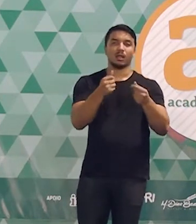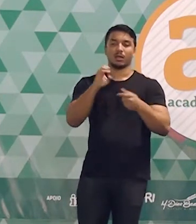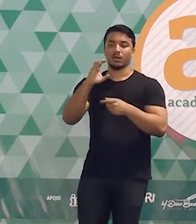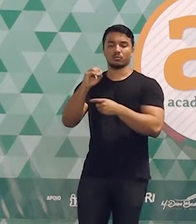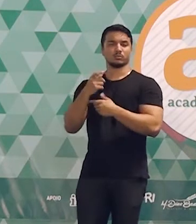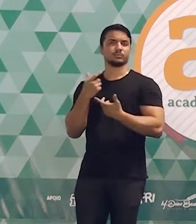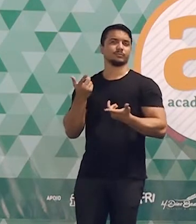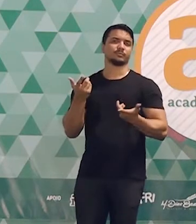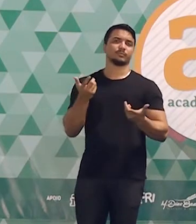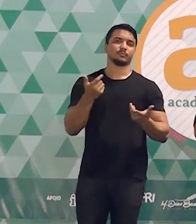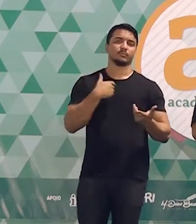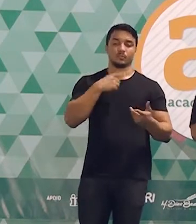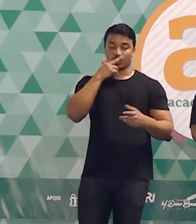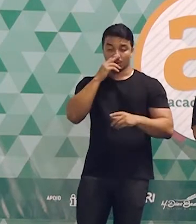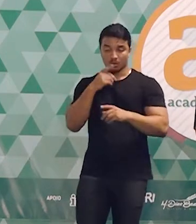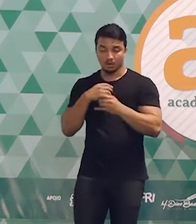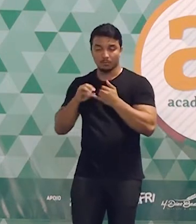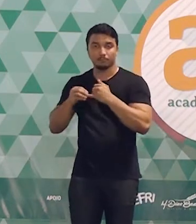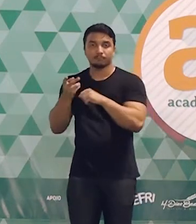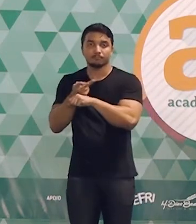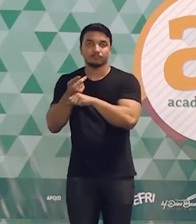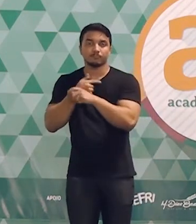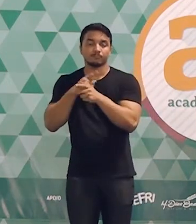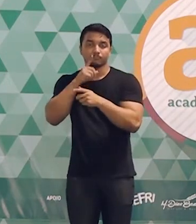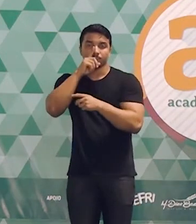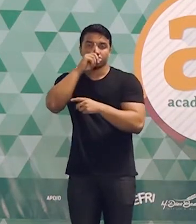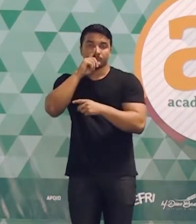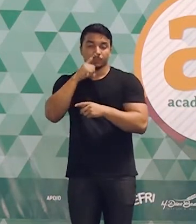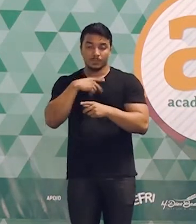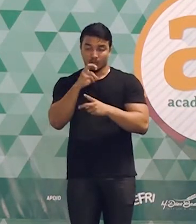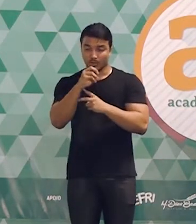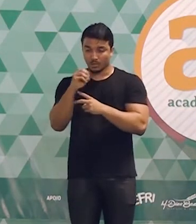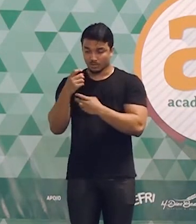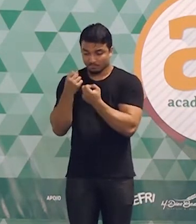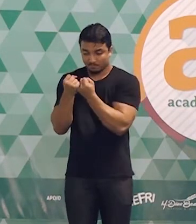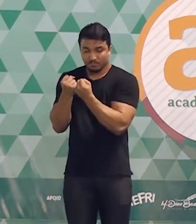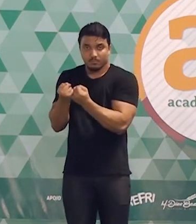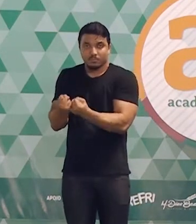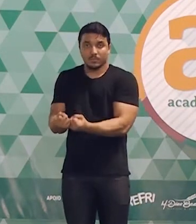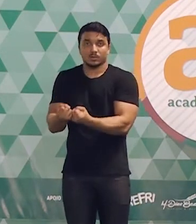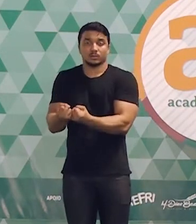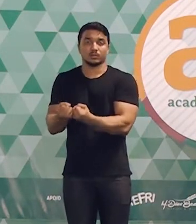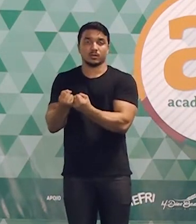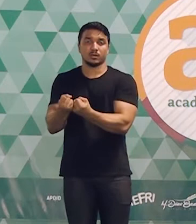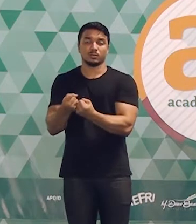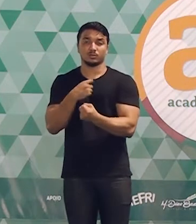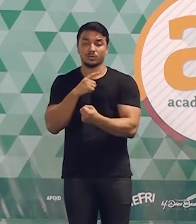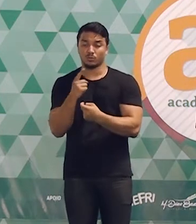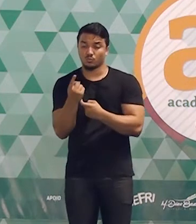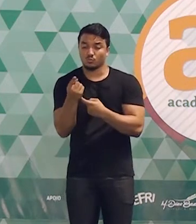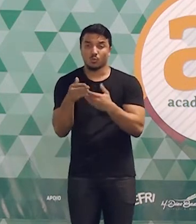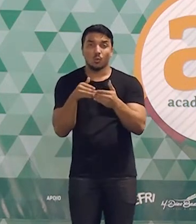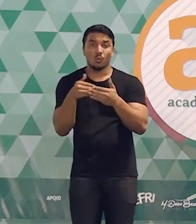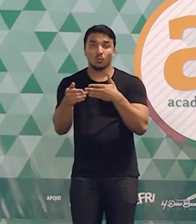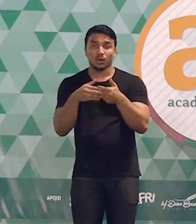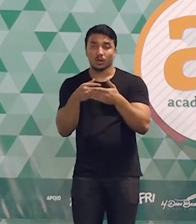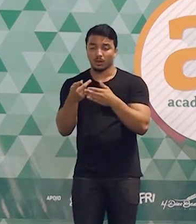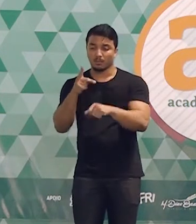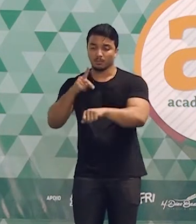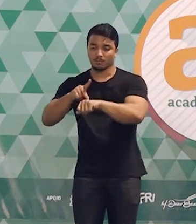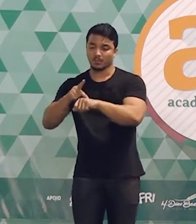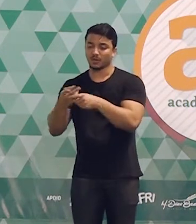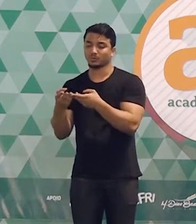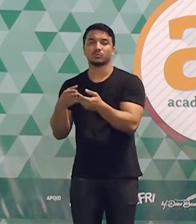nesse catar feijão entra um risco. O de que entre os grãos pesados, entre um grão qualquer, pedra